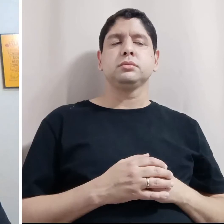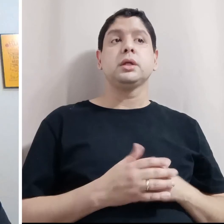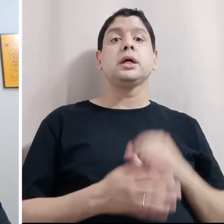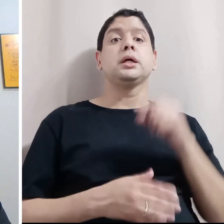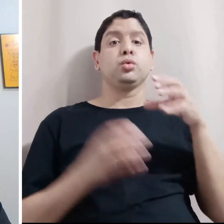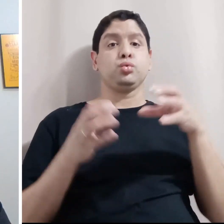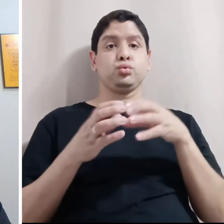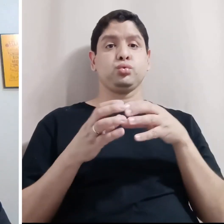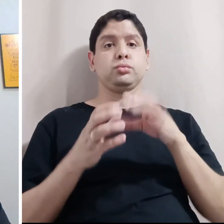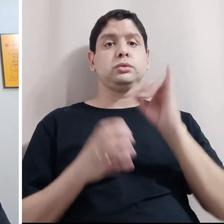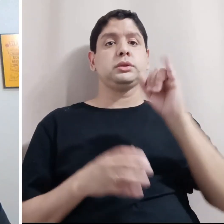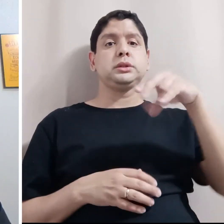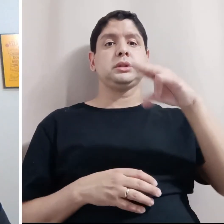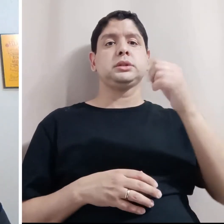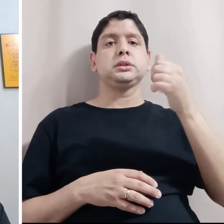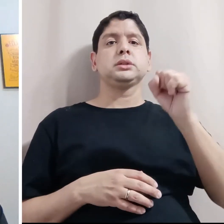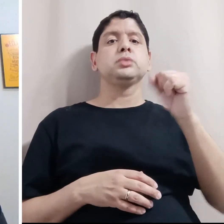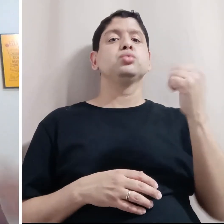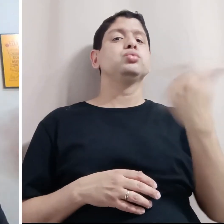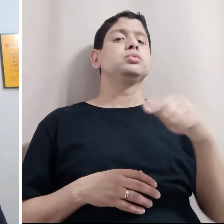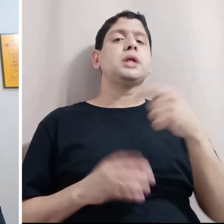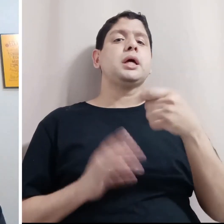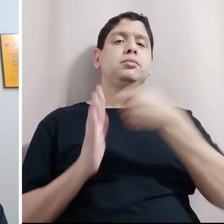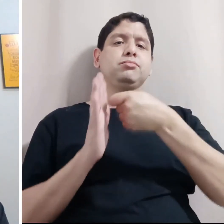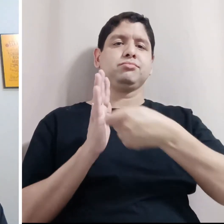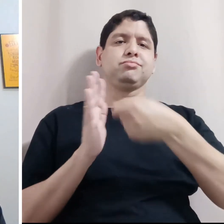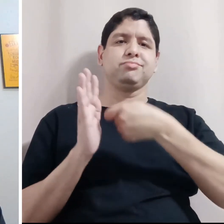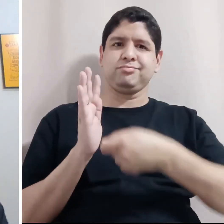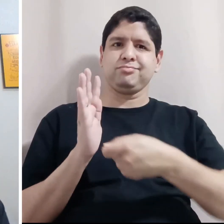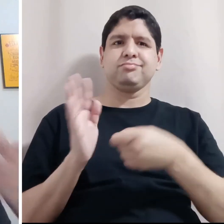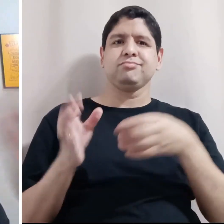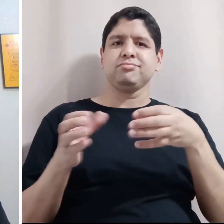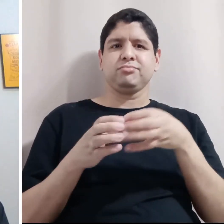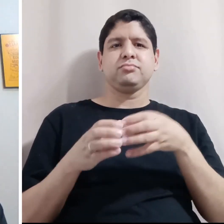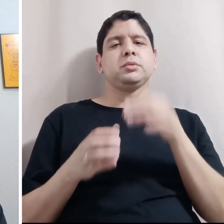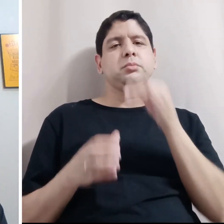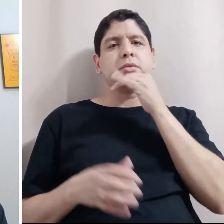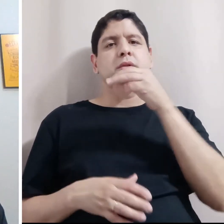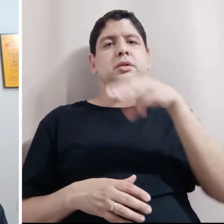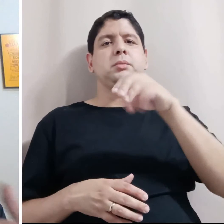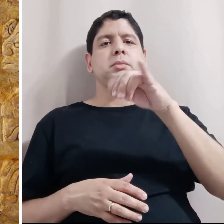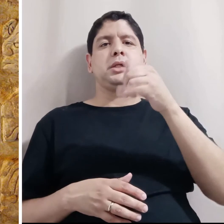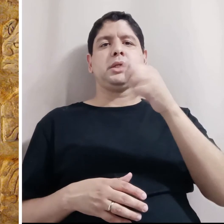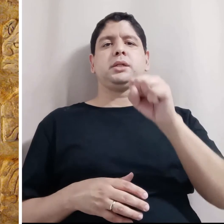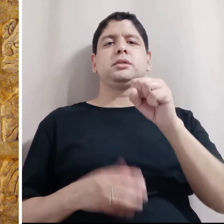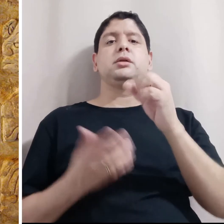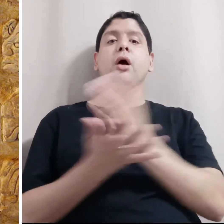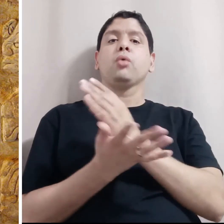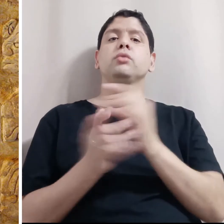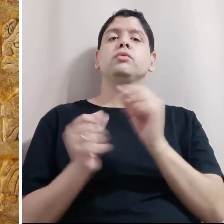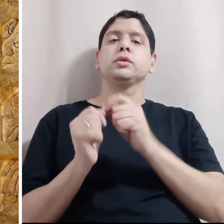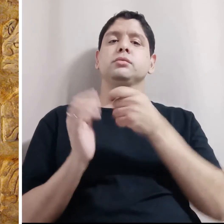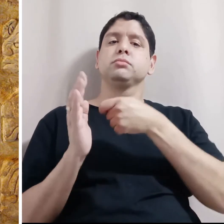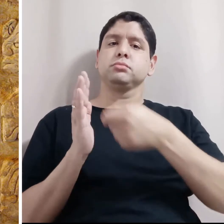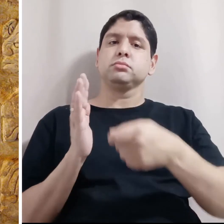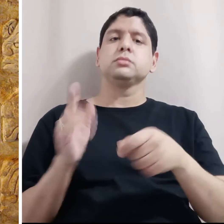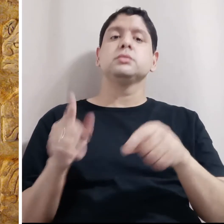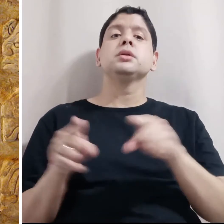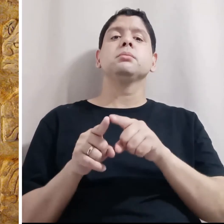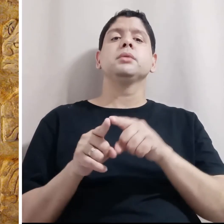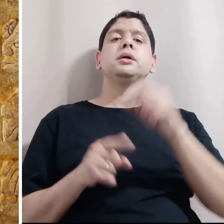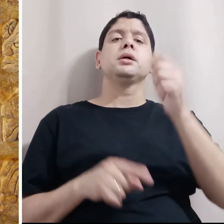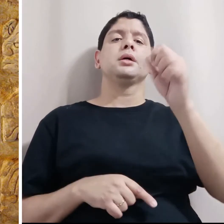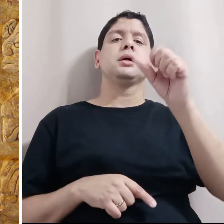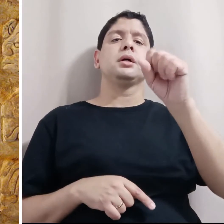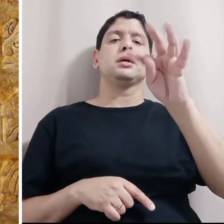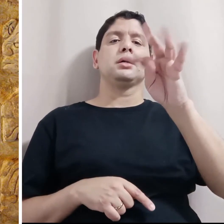Eles não possuíam escrita, tá? Ao contrário, por exemplo, os maias, né, eles já tinham uma escrita, um tipo de escrita, né?